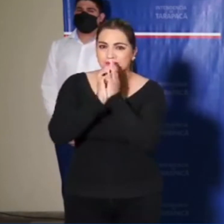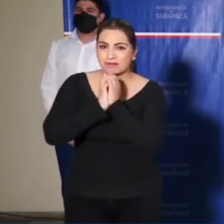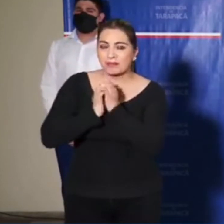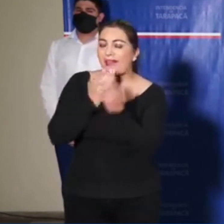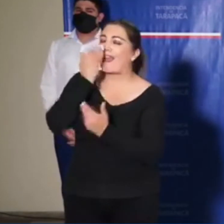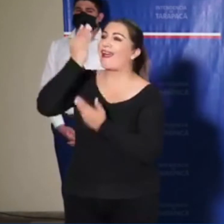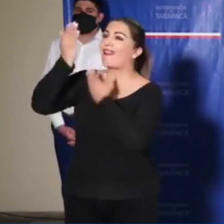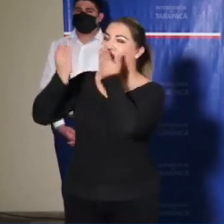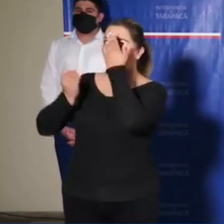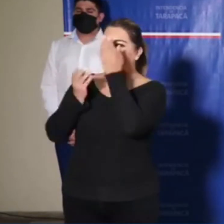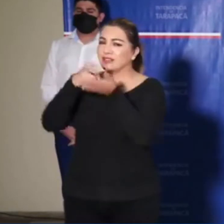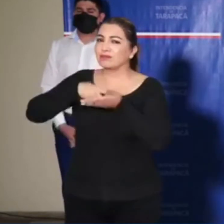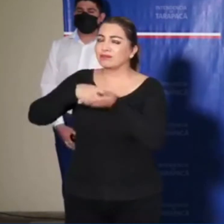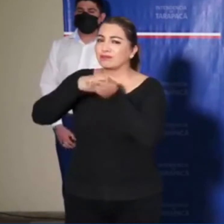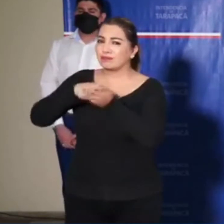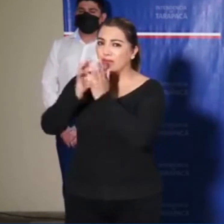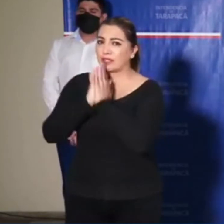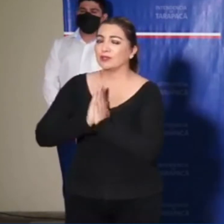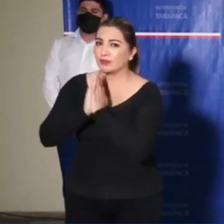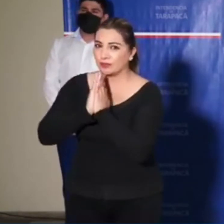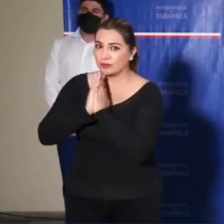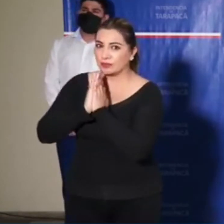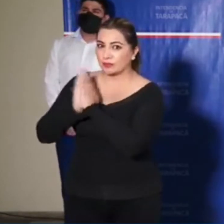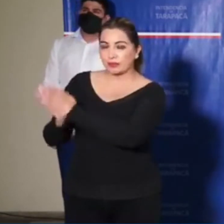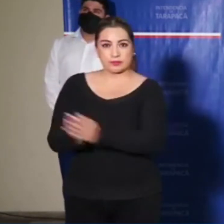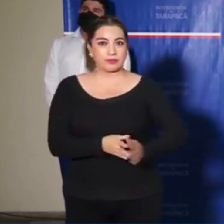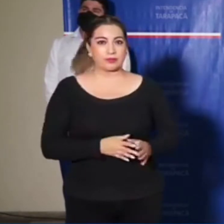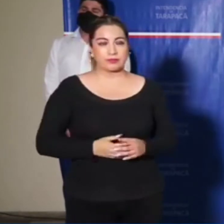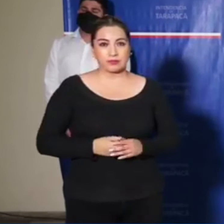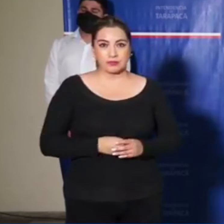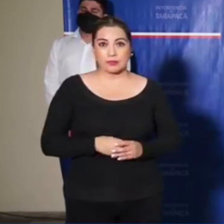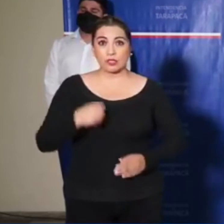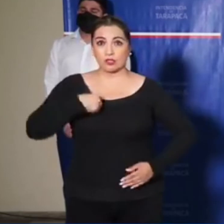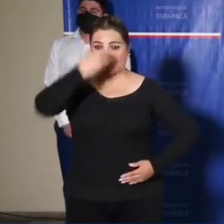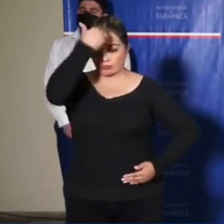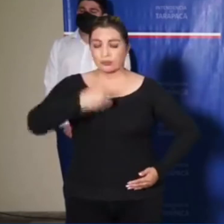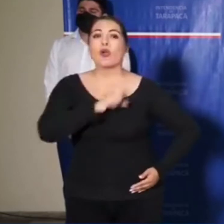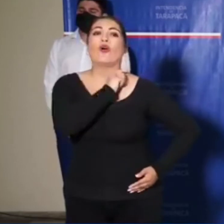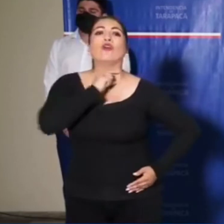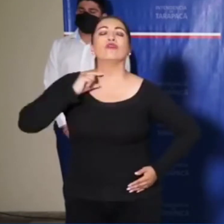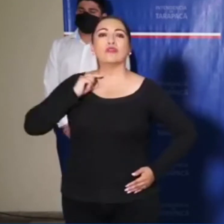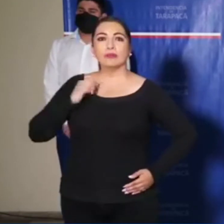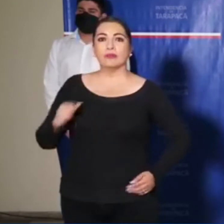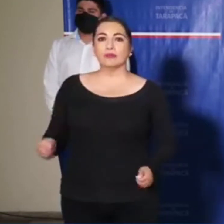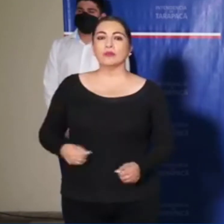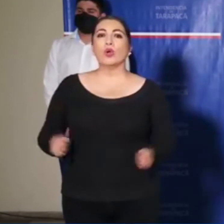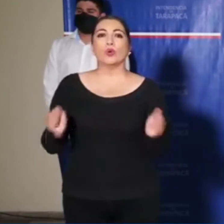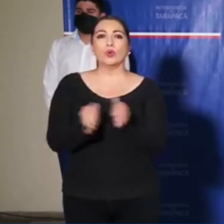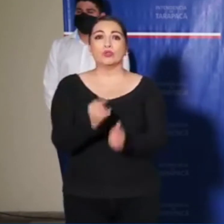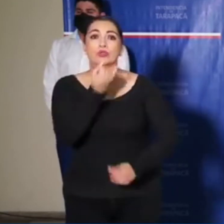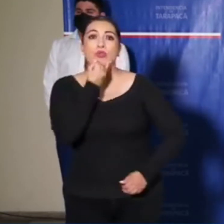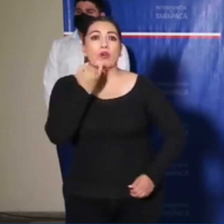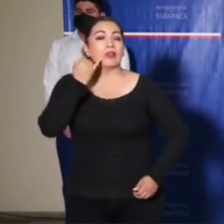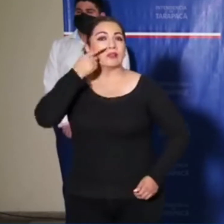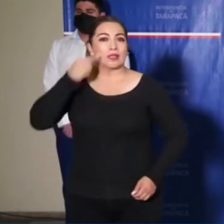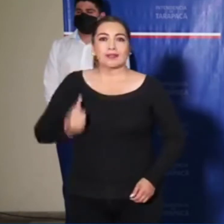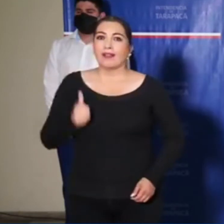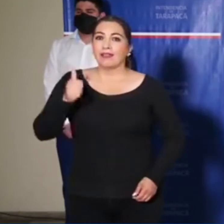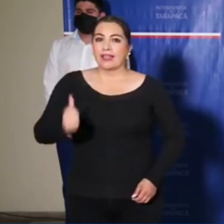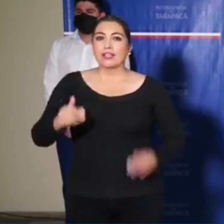de alabanza y de súplica. Como obispo junto al señor intendente, al rector